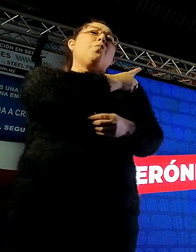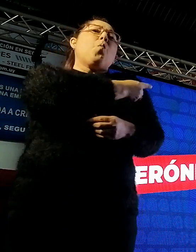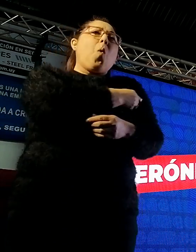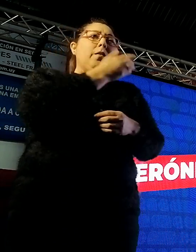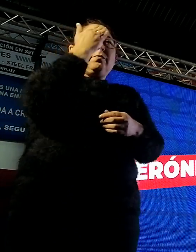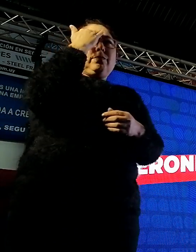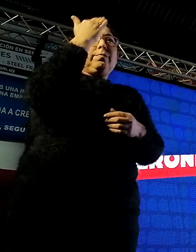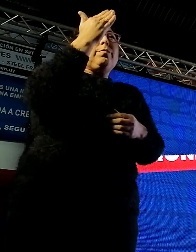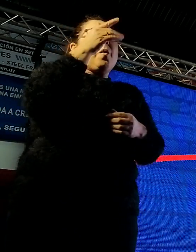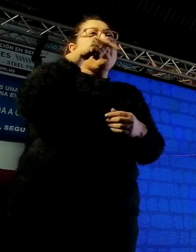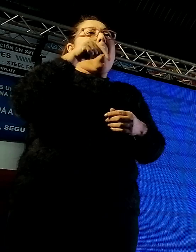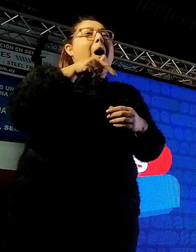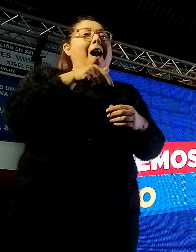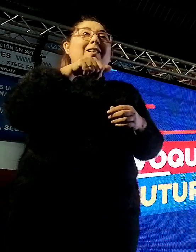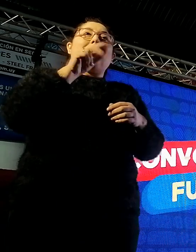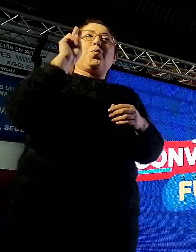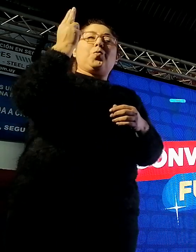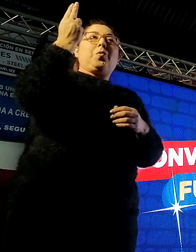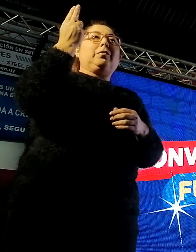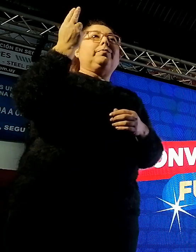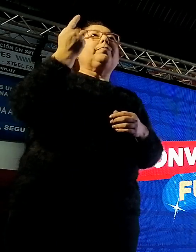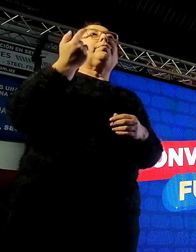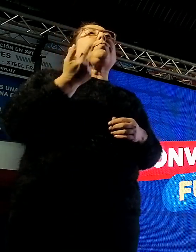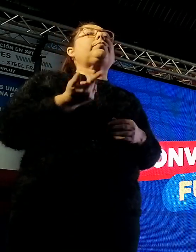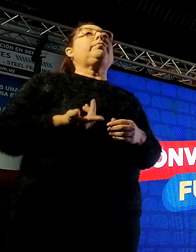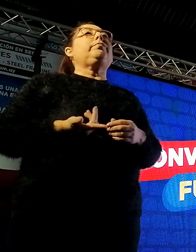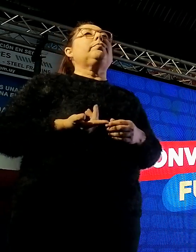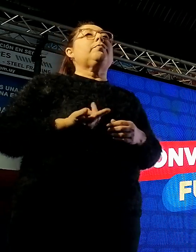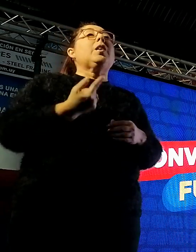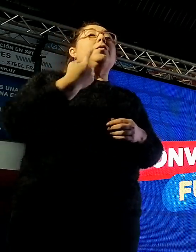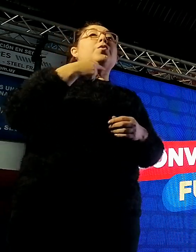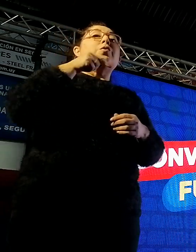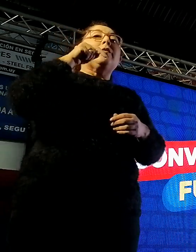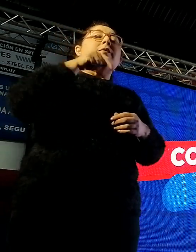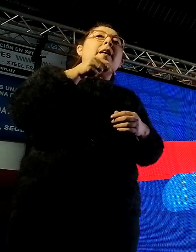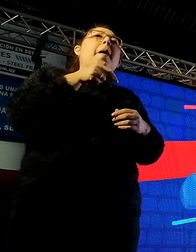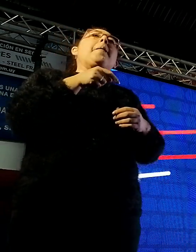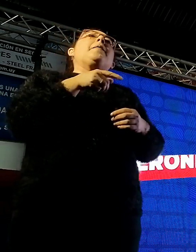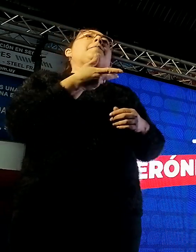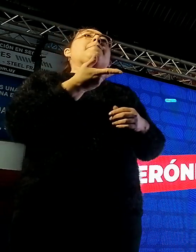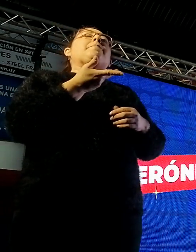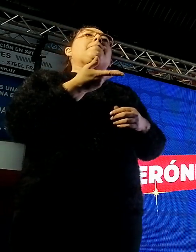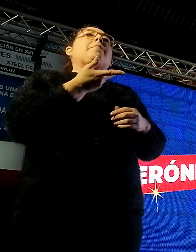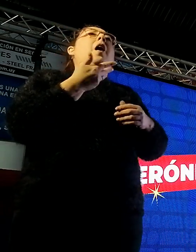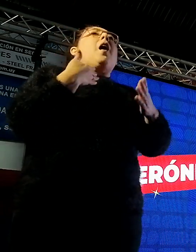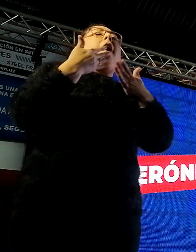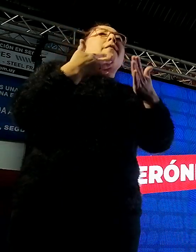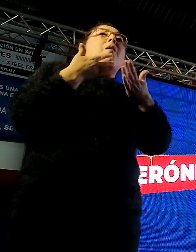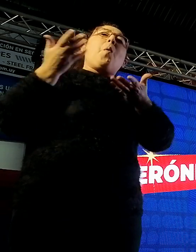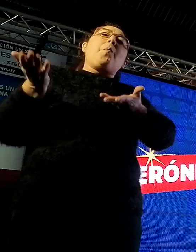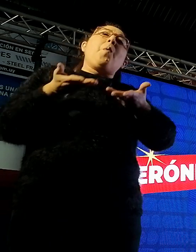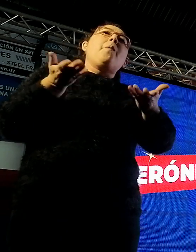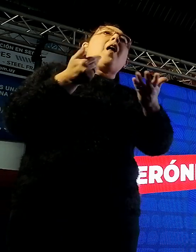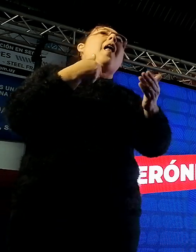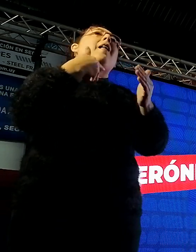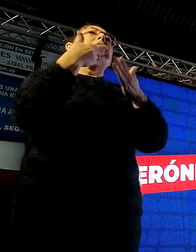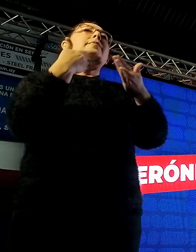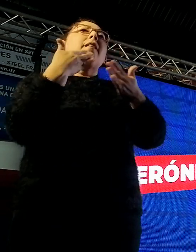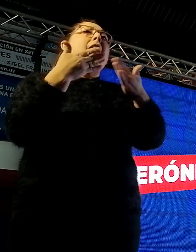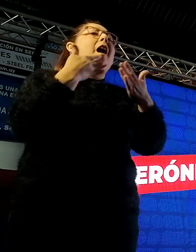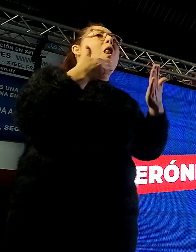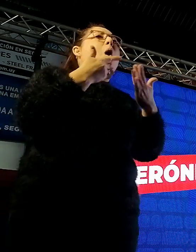Frente Amplio en el pueblo oriental En la construcción programática promover ese diálogo crítico